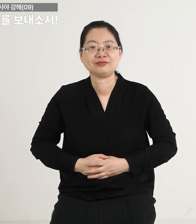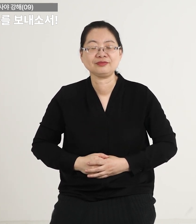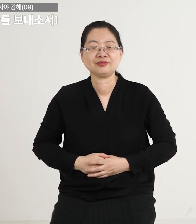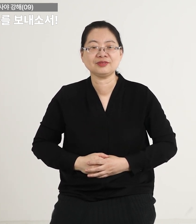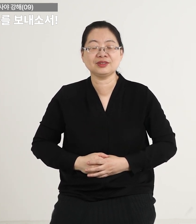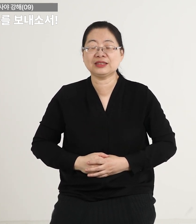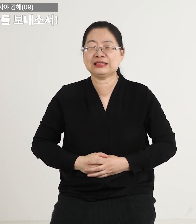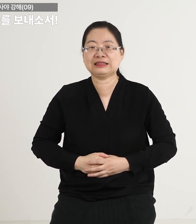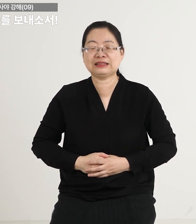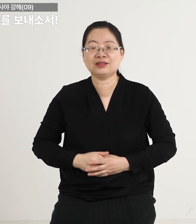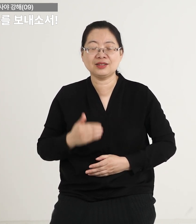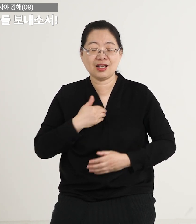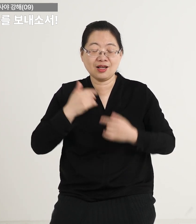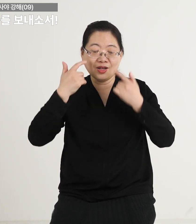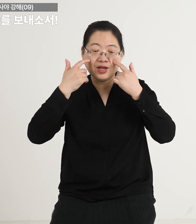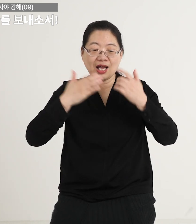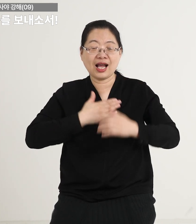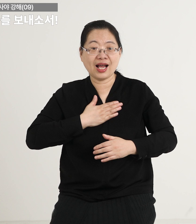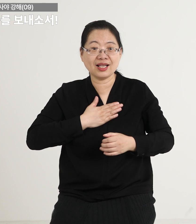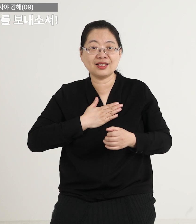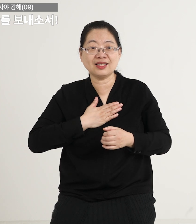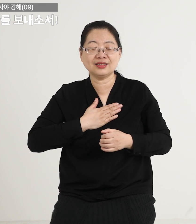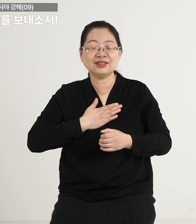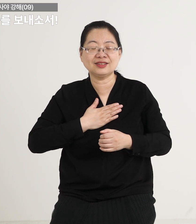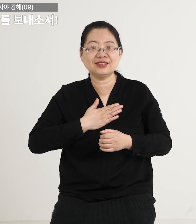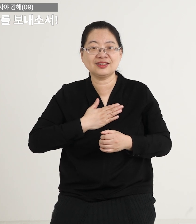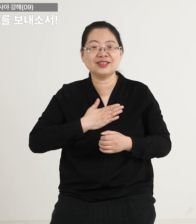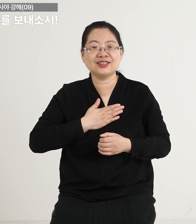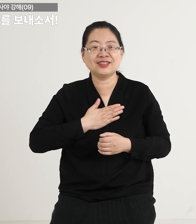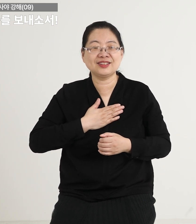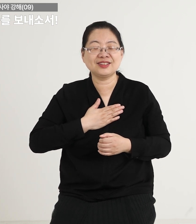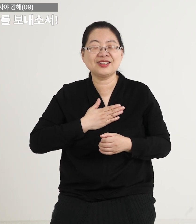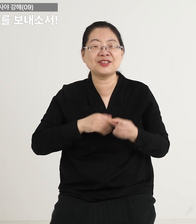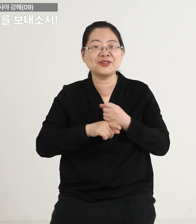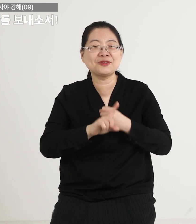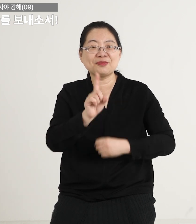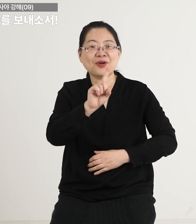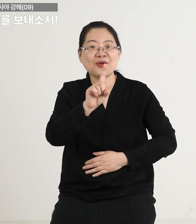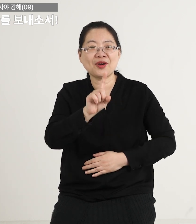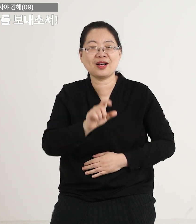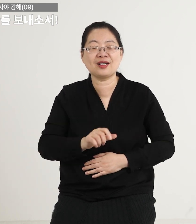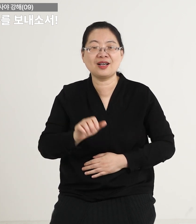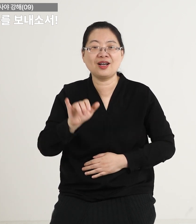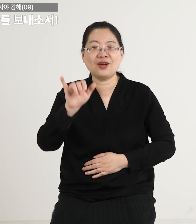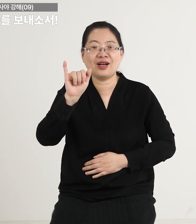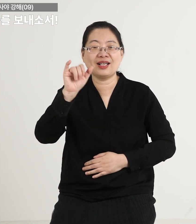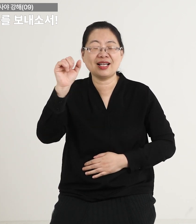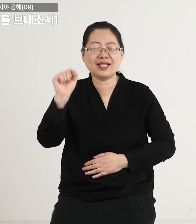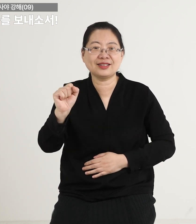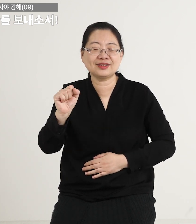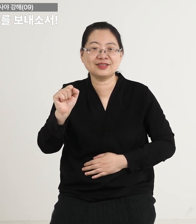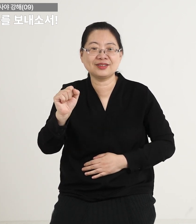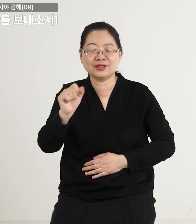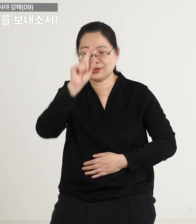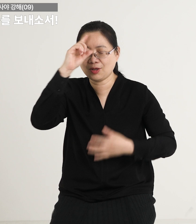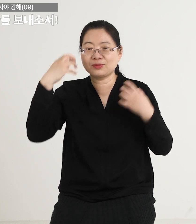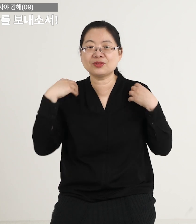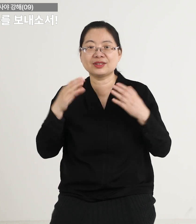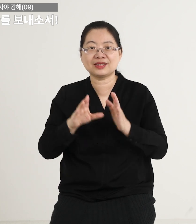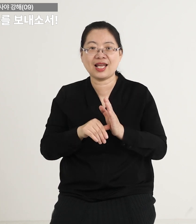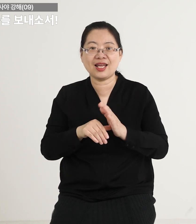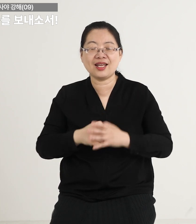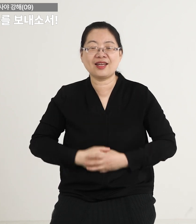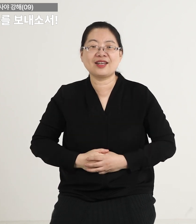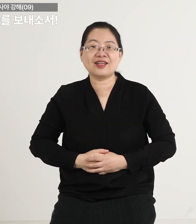제가 그걸 어떻게 정확히 아냐 하면 그 YS 정부 때 청와대 이제